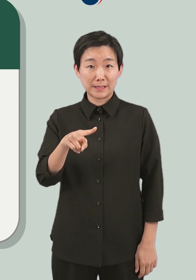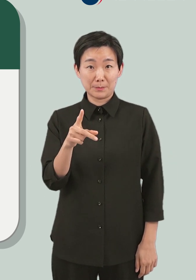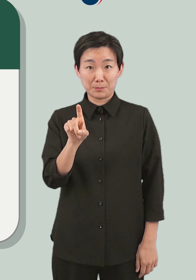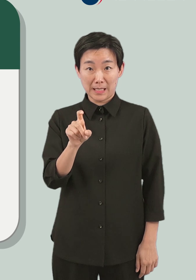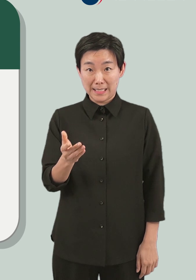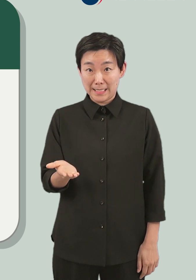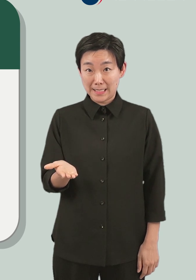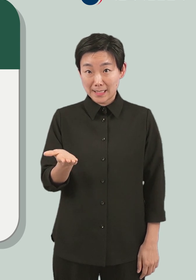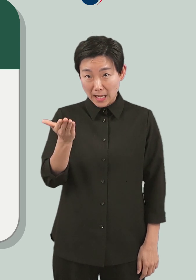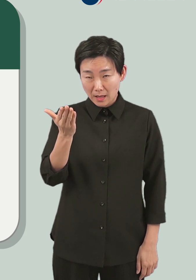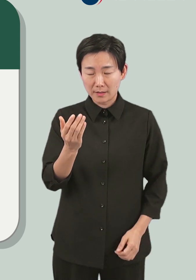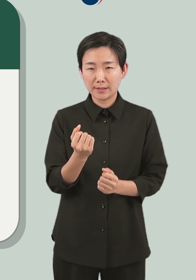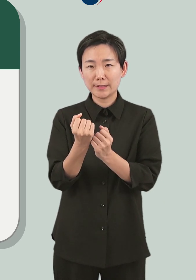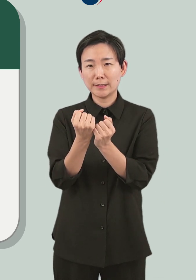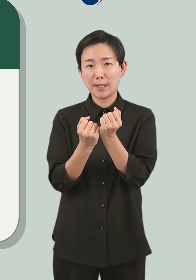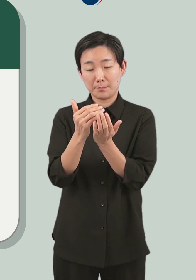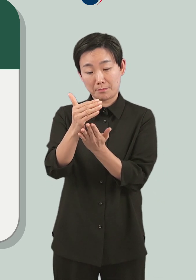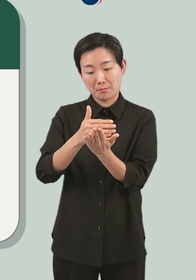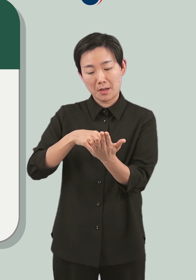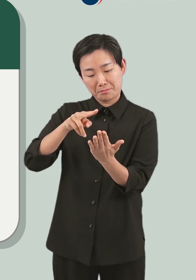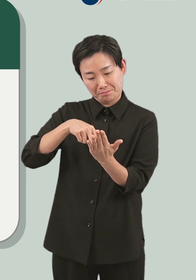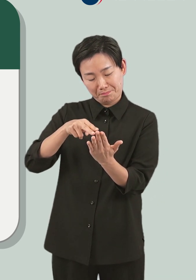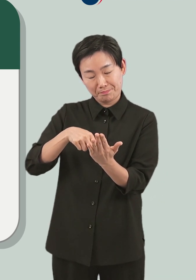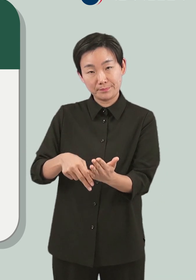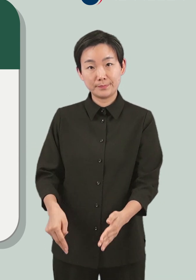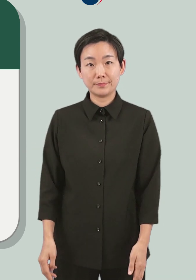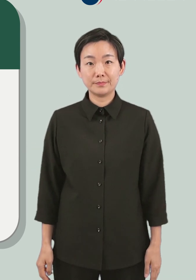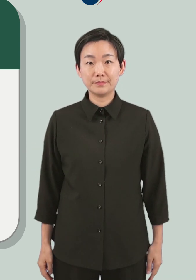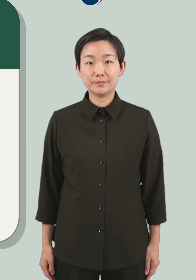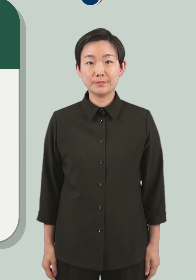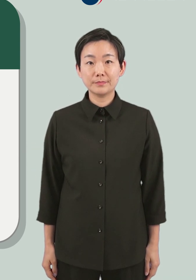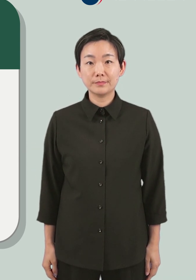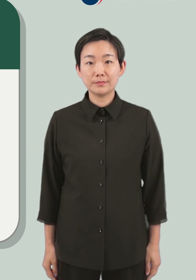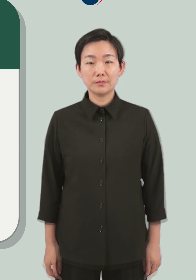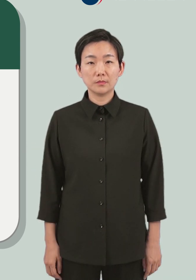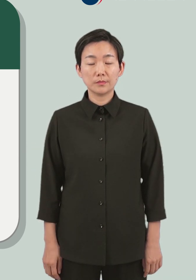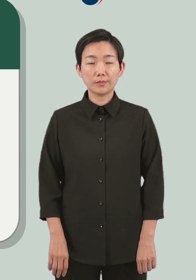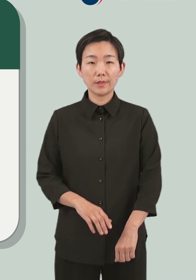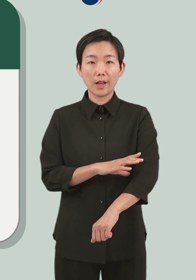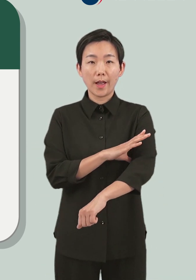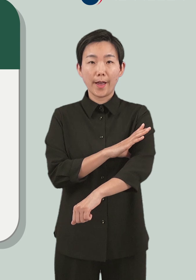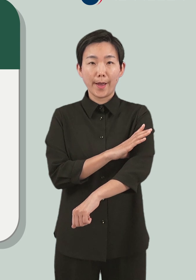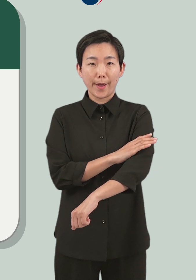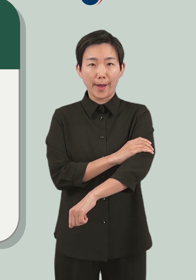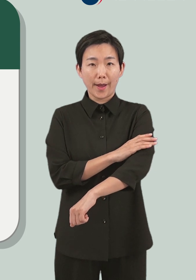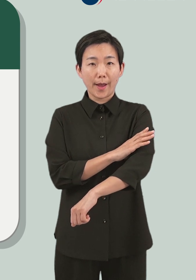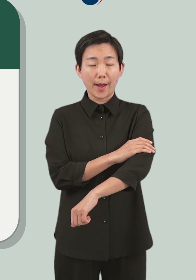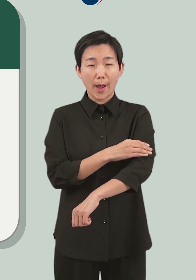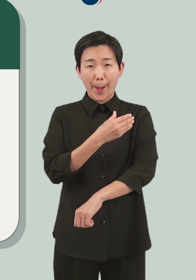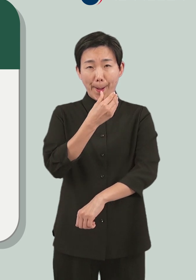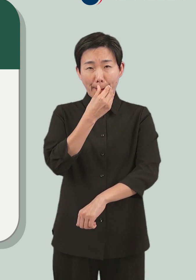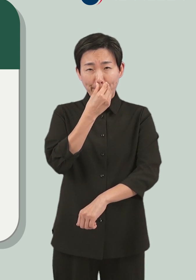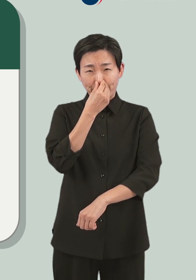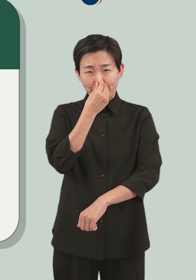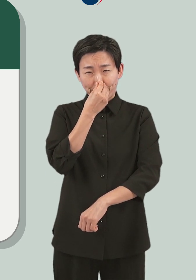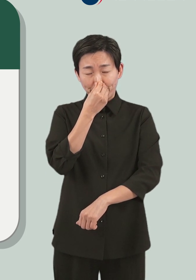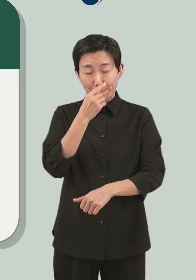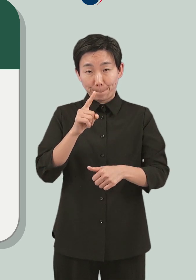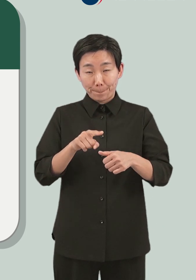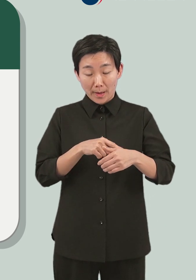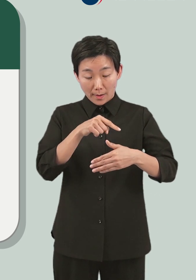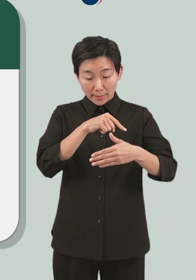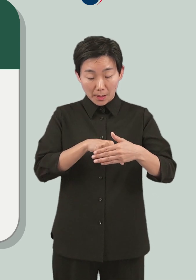혈압이 210mm 머큐리 이상 예상되면 설명서를 참고합니다. 불필요한 가압은 뇌출혈을 일으킬 수